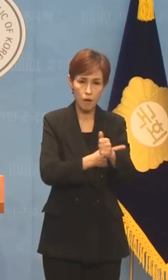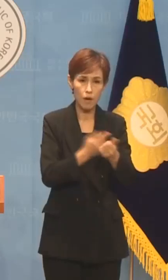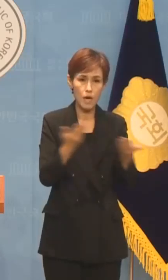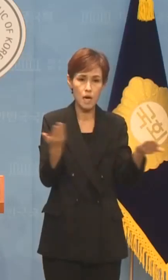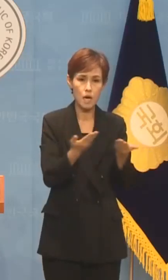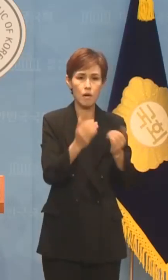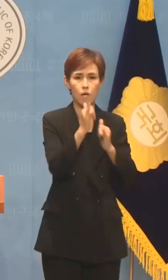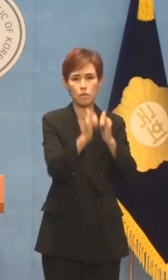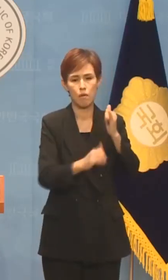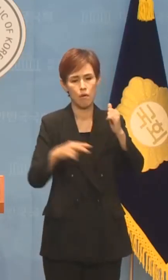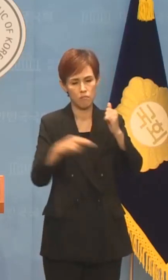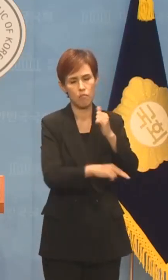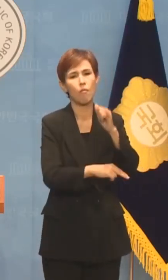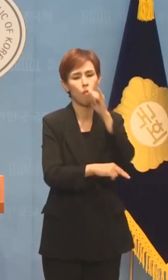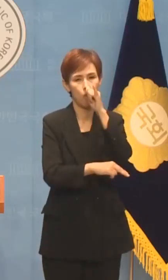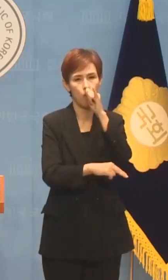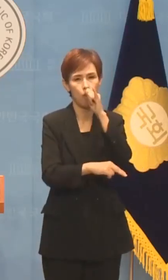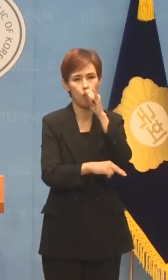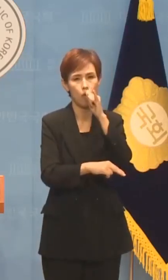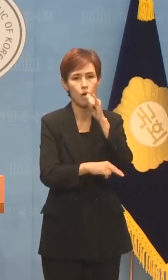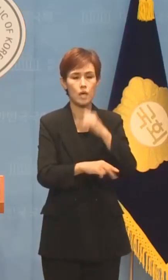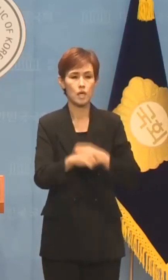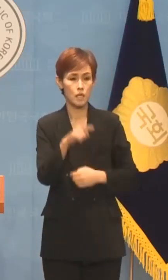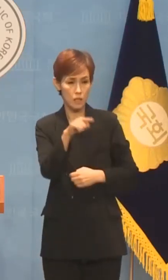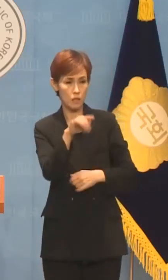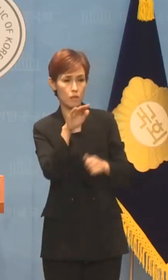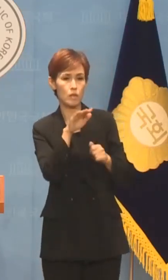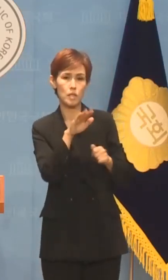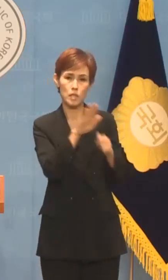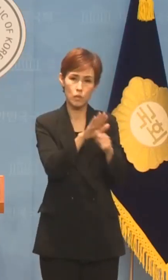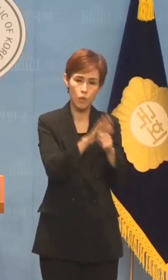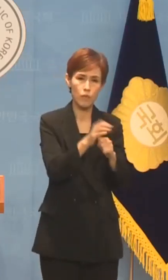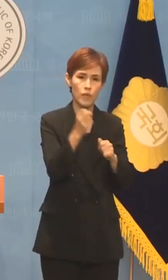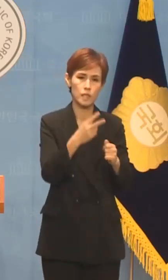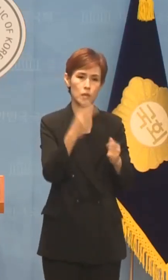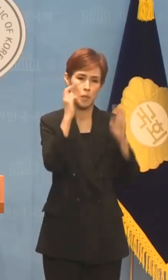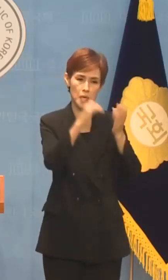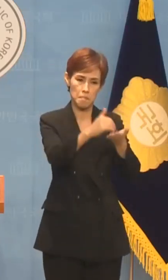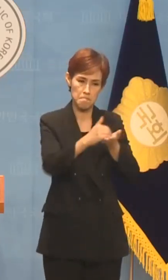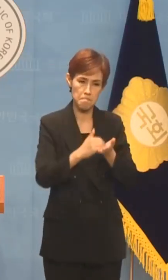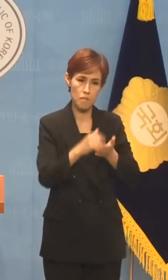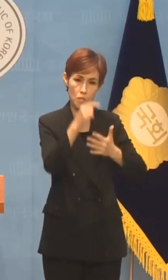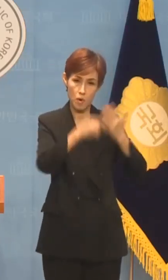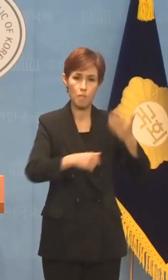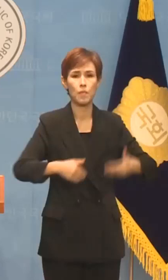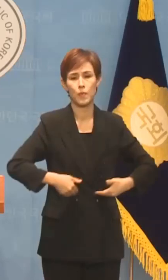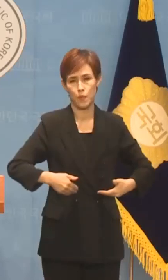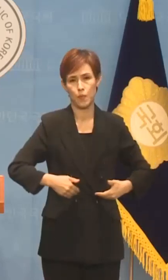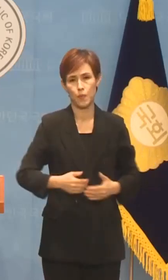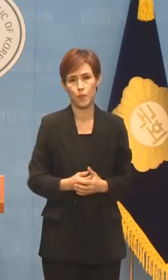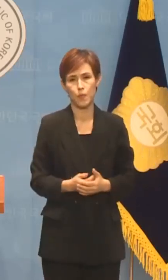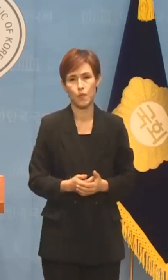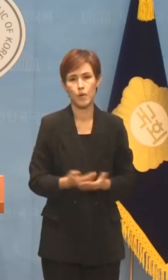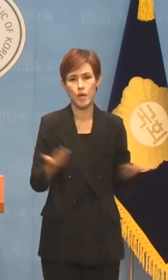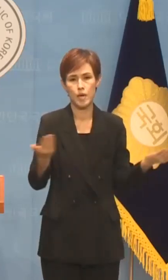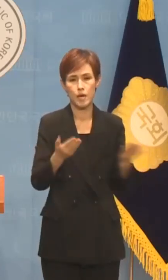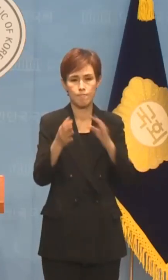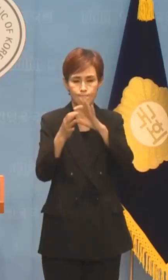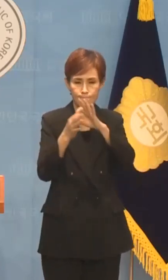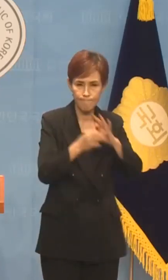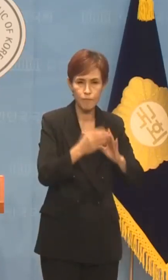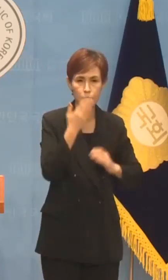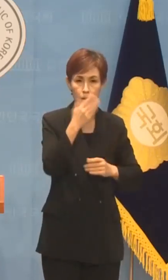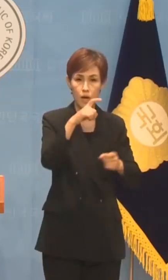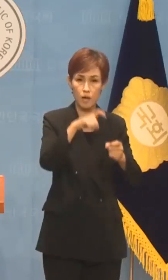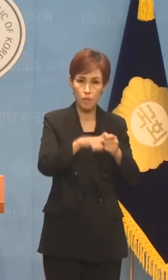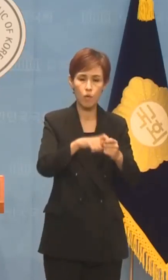겪고 있으며 이를 지원하는 근무 제도와 재취업 프로그램이 필요합니다. 경력을 지속적으로 쌓을 수